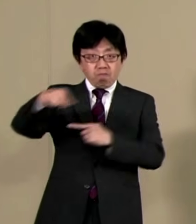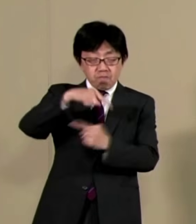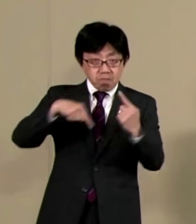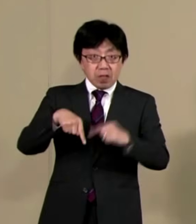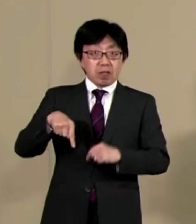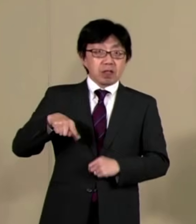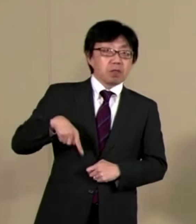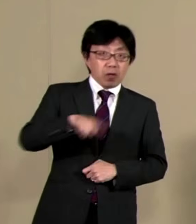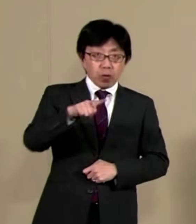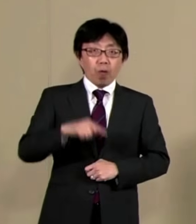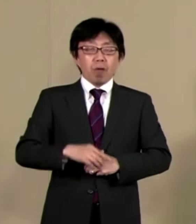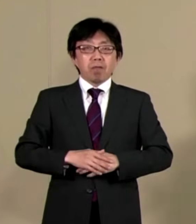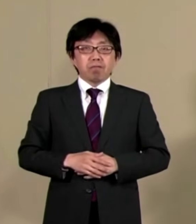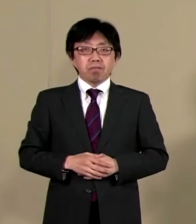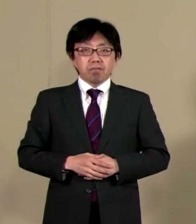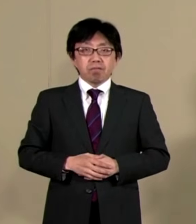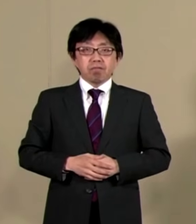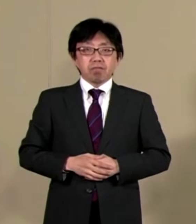ていき